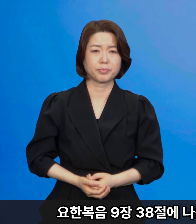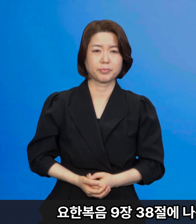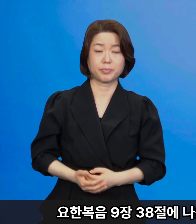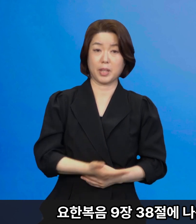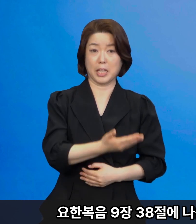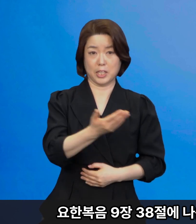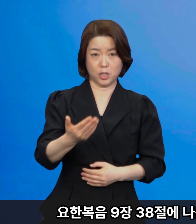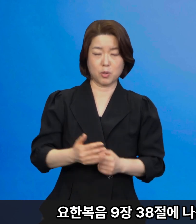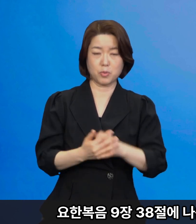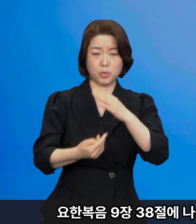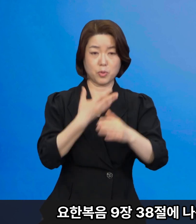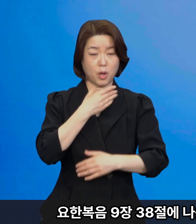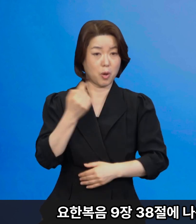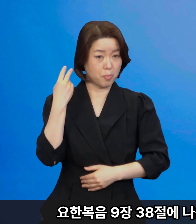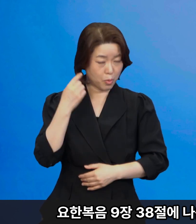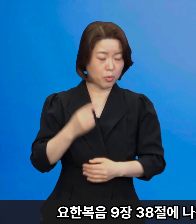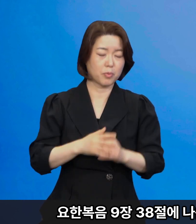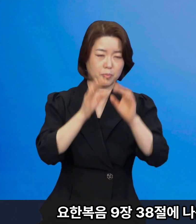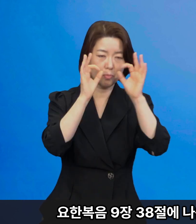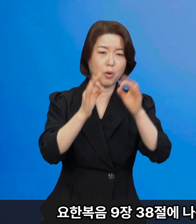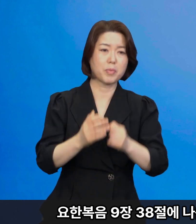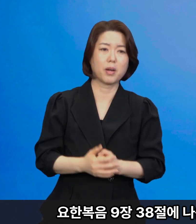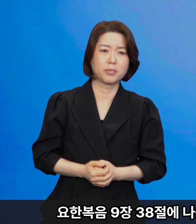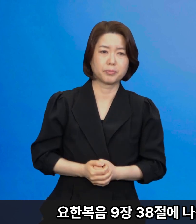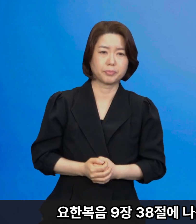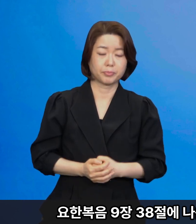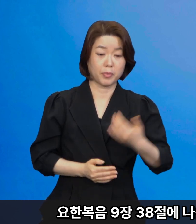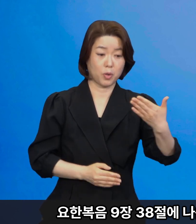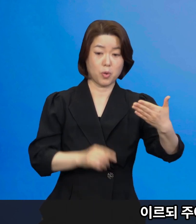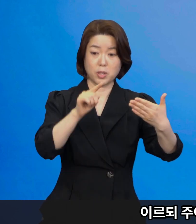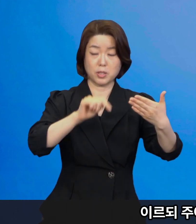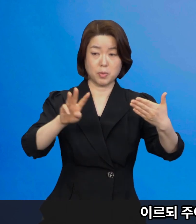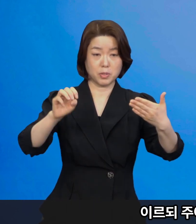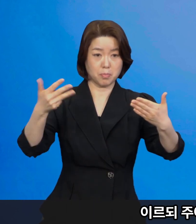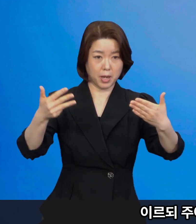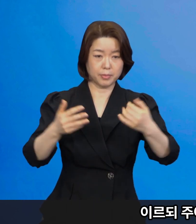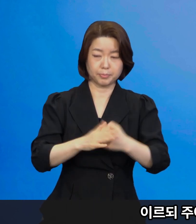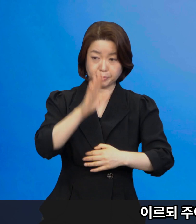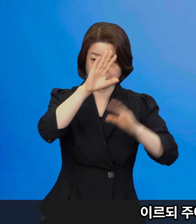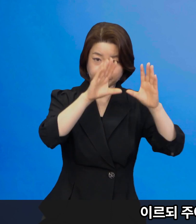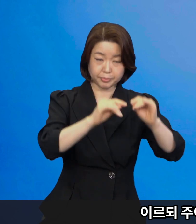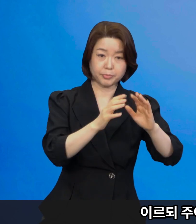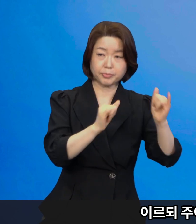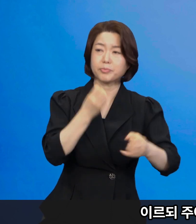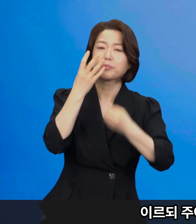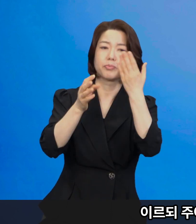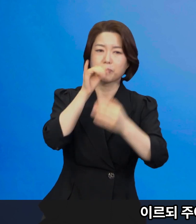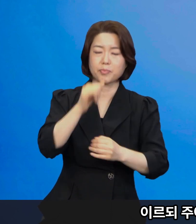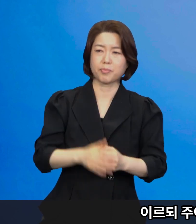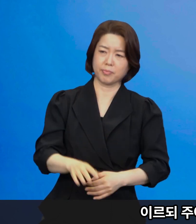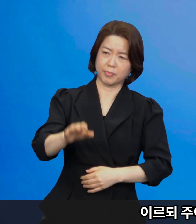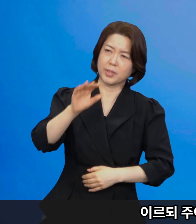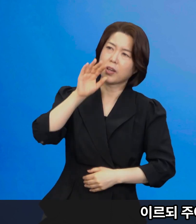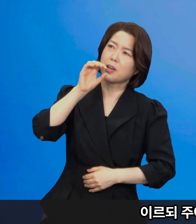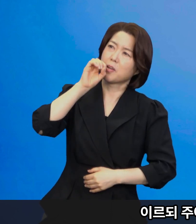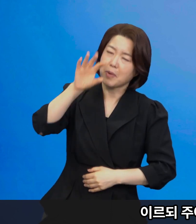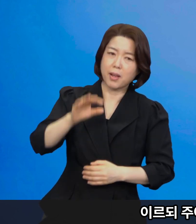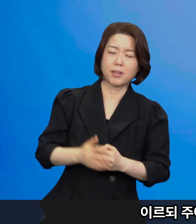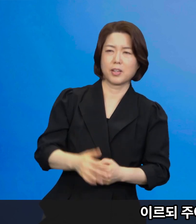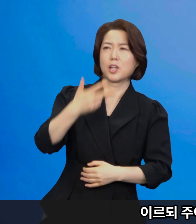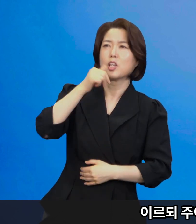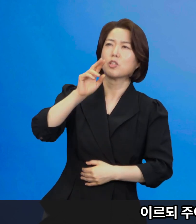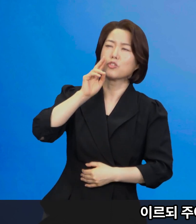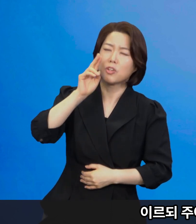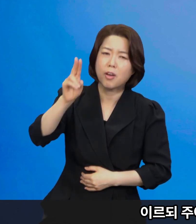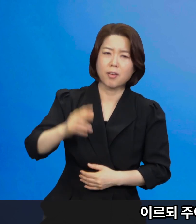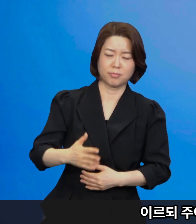요한복음 9장 38절에 나음을 받은 이 사람이 고백합니다. 이르되 주여